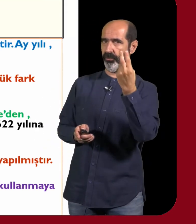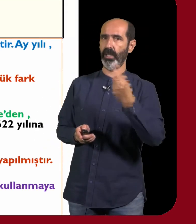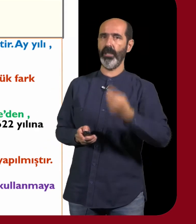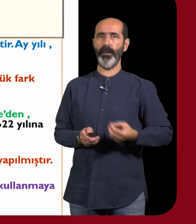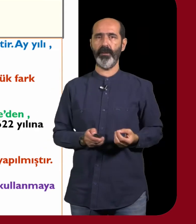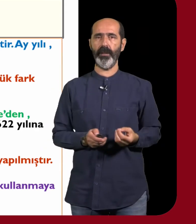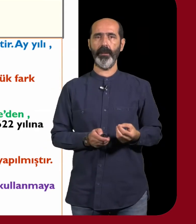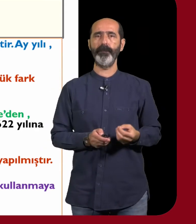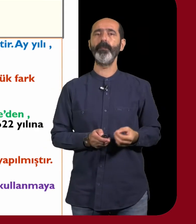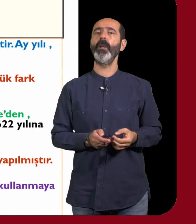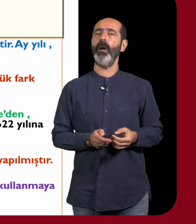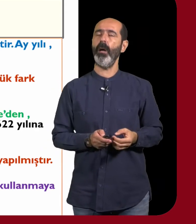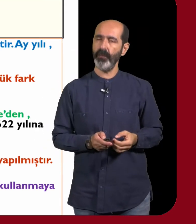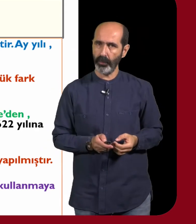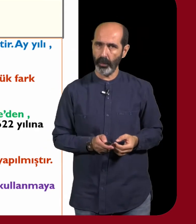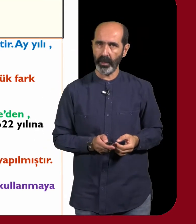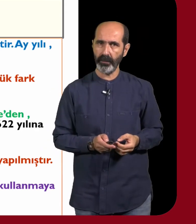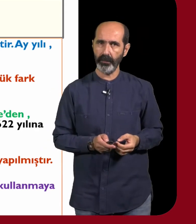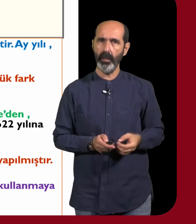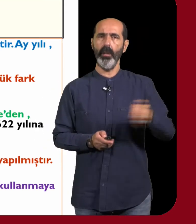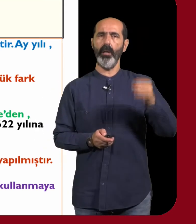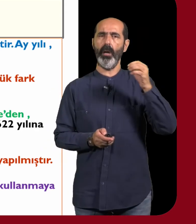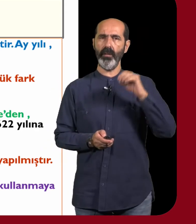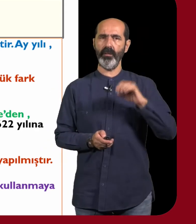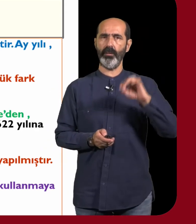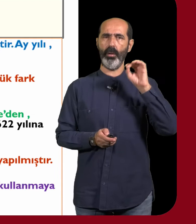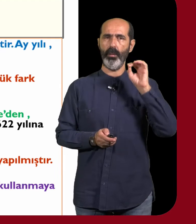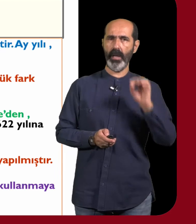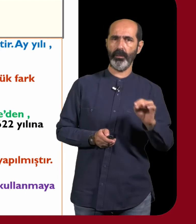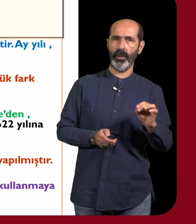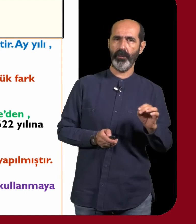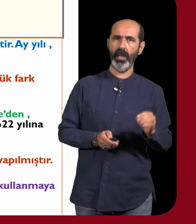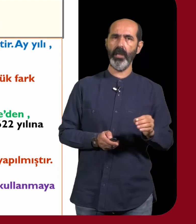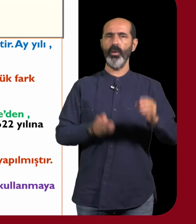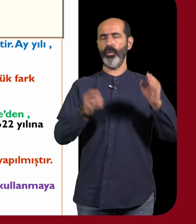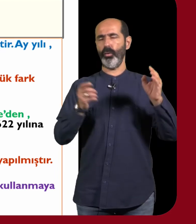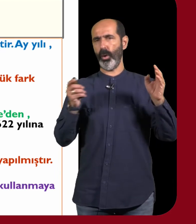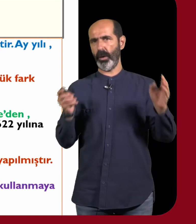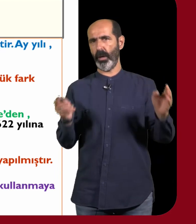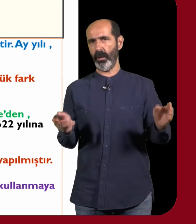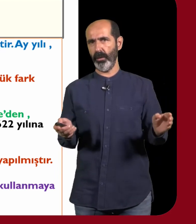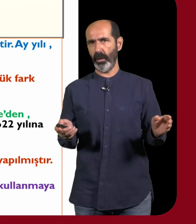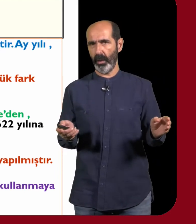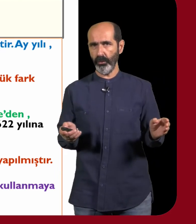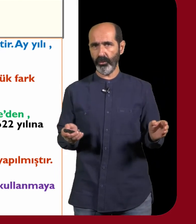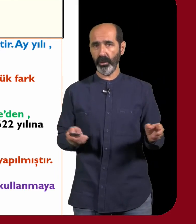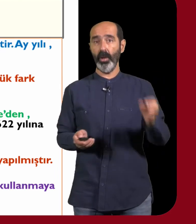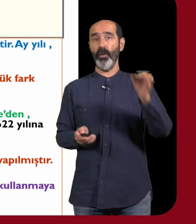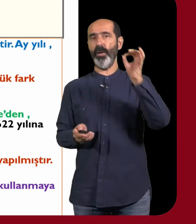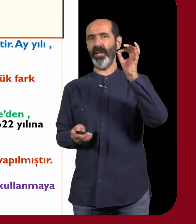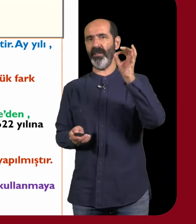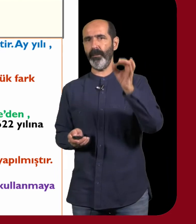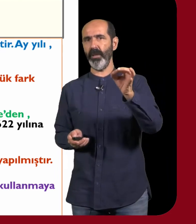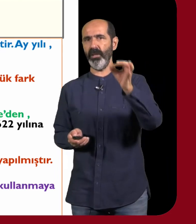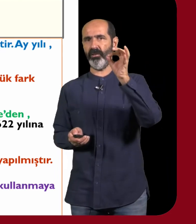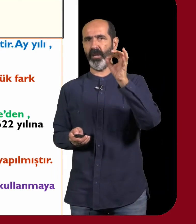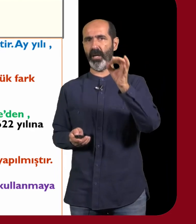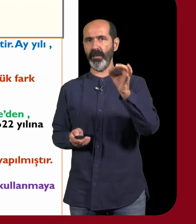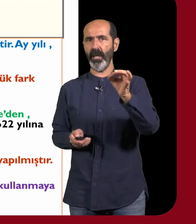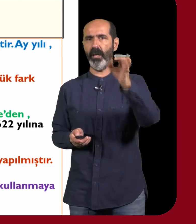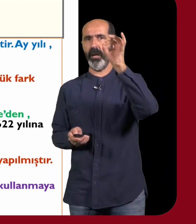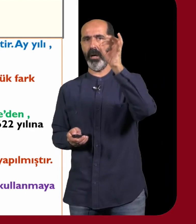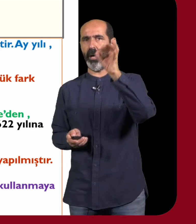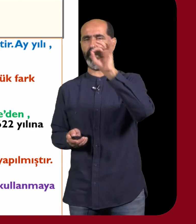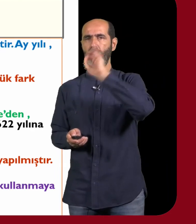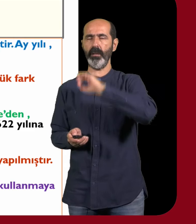ikinci halifesi Hz Ömer dir Hz Ömer döneminde son halini almıştır ve resmi